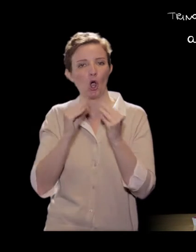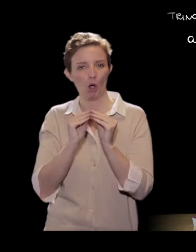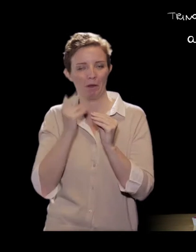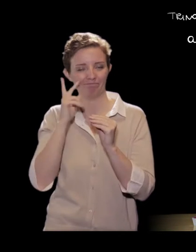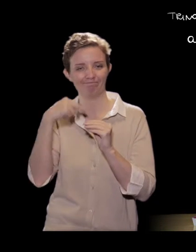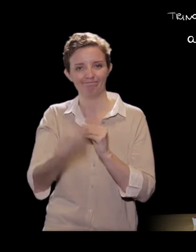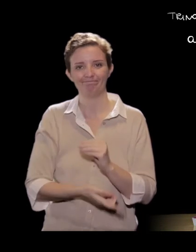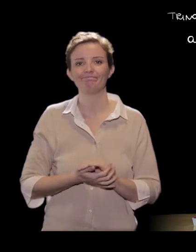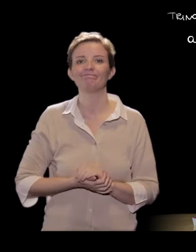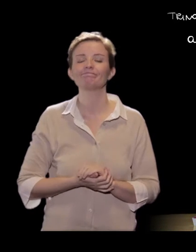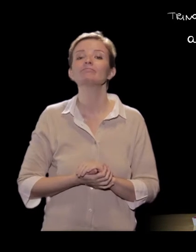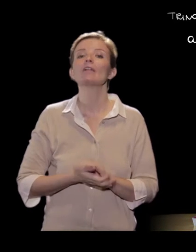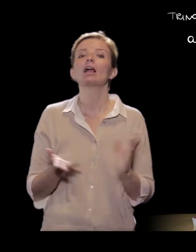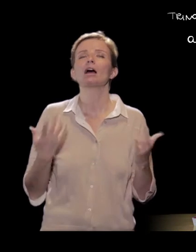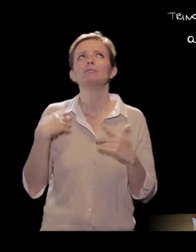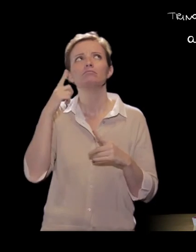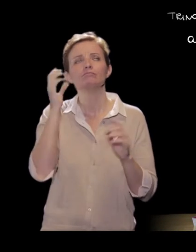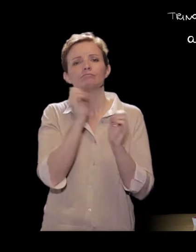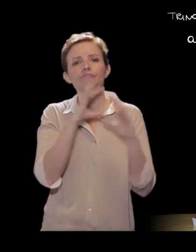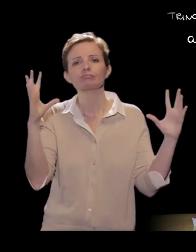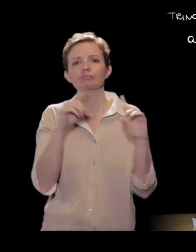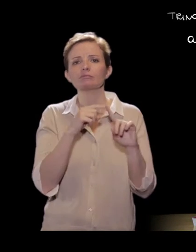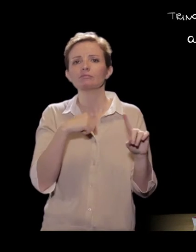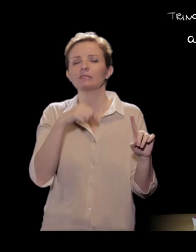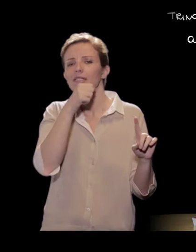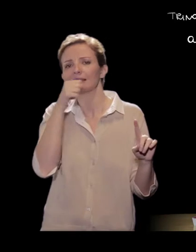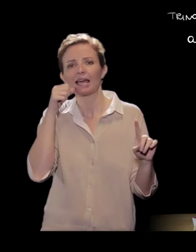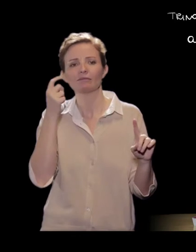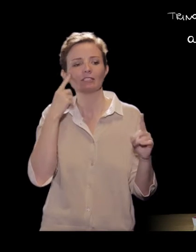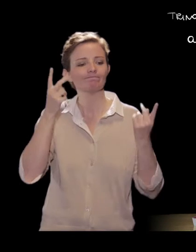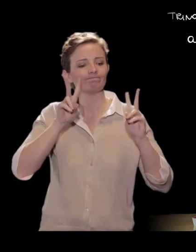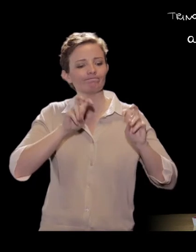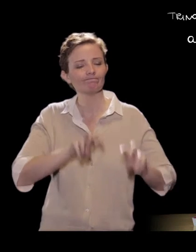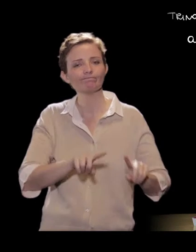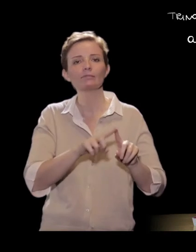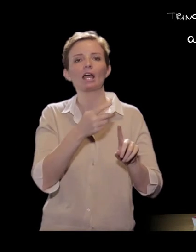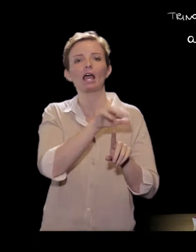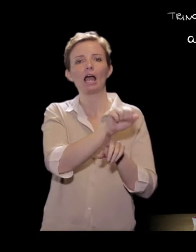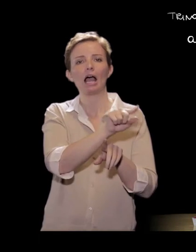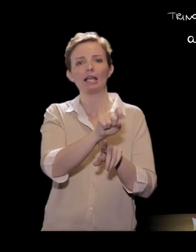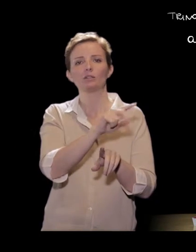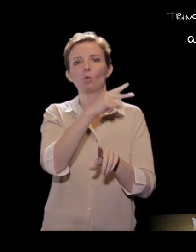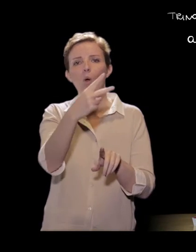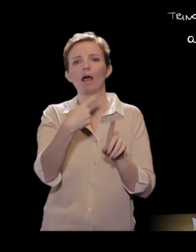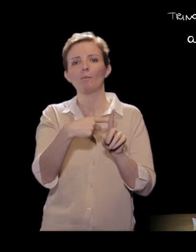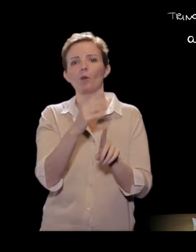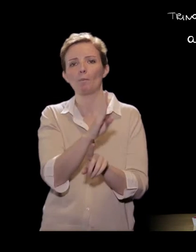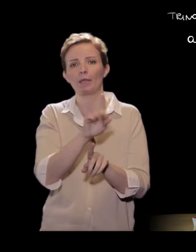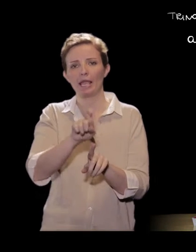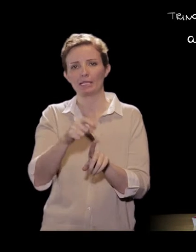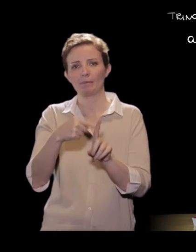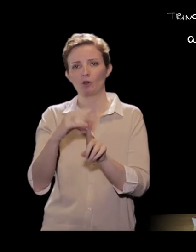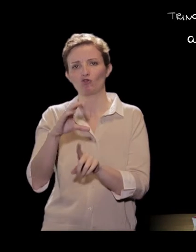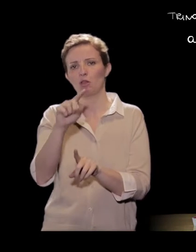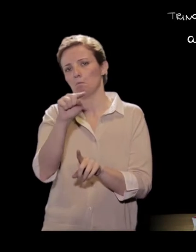particolare di andare a dover studiare Ax qu + BX + C